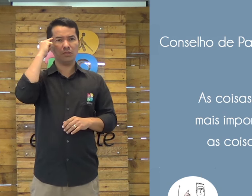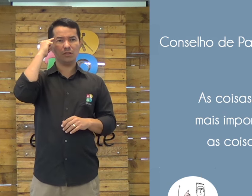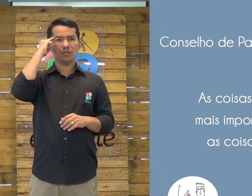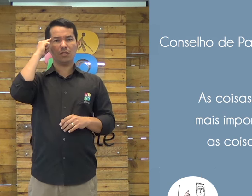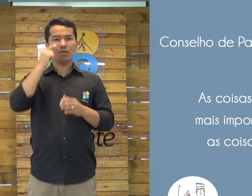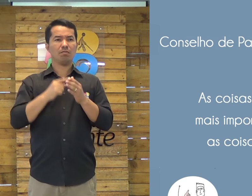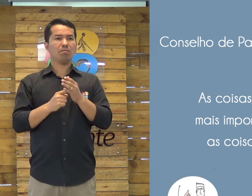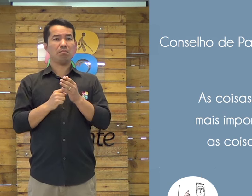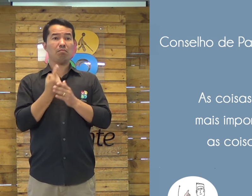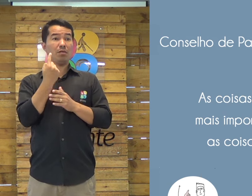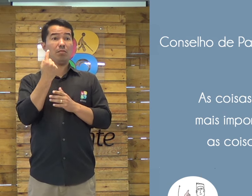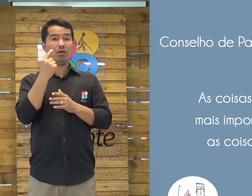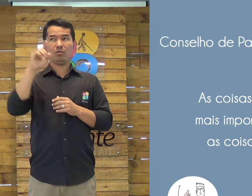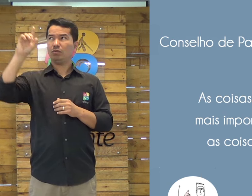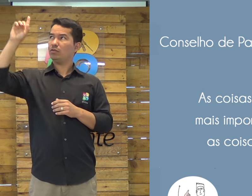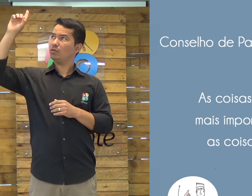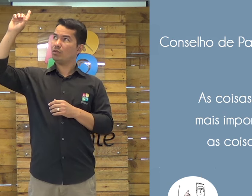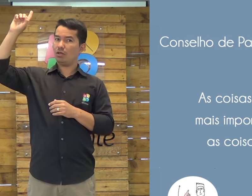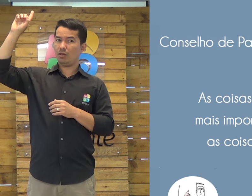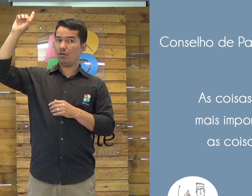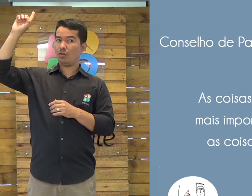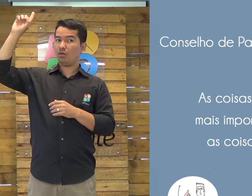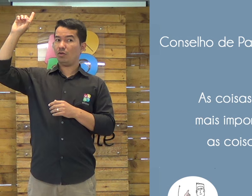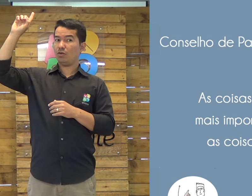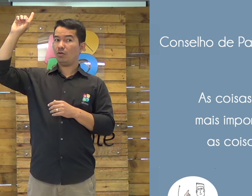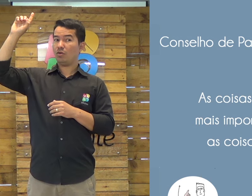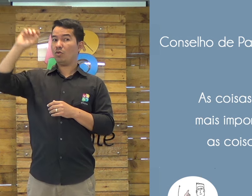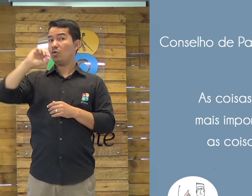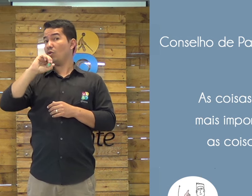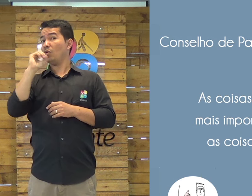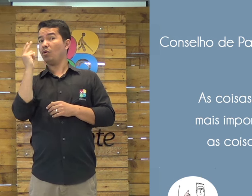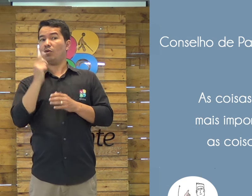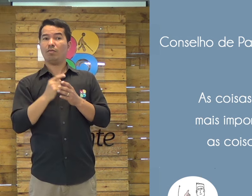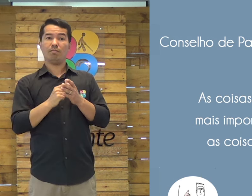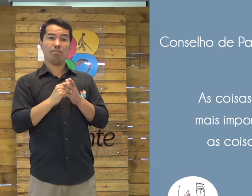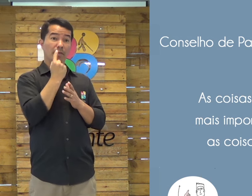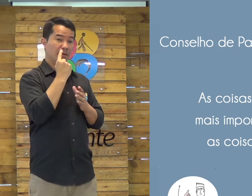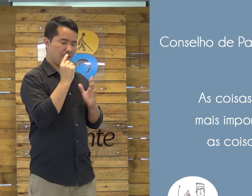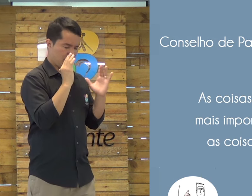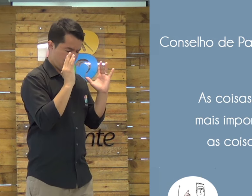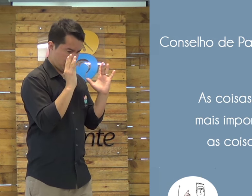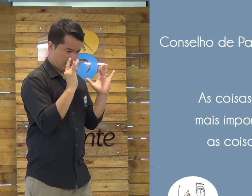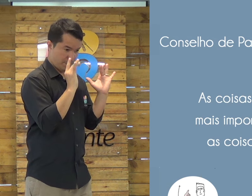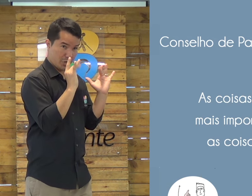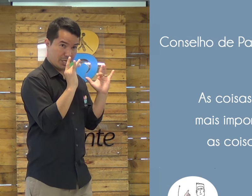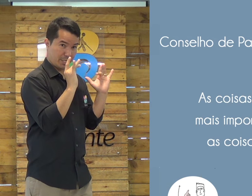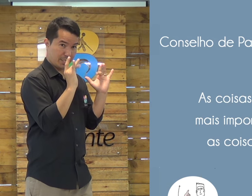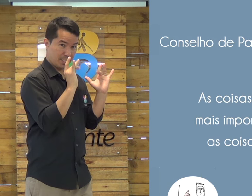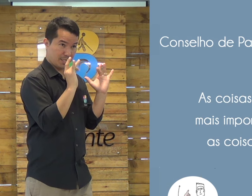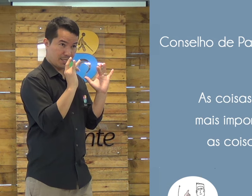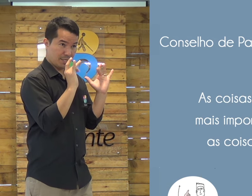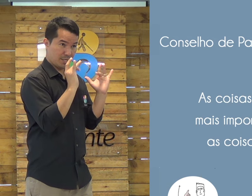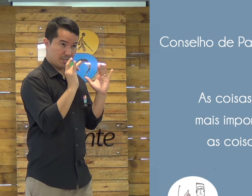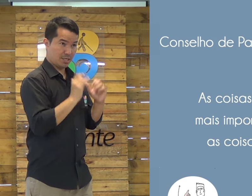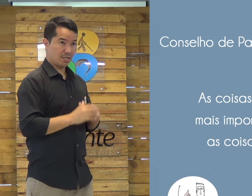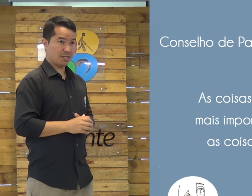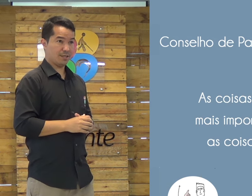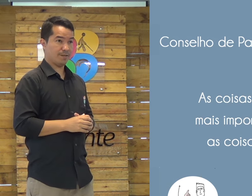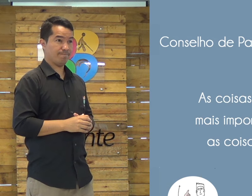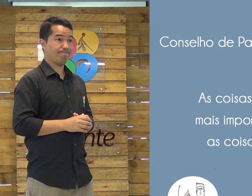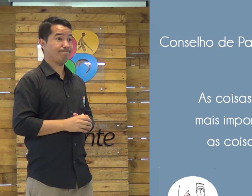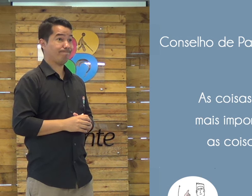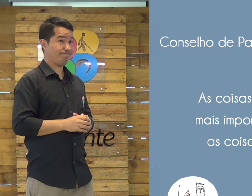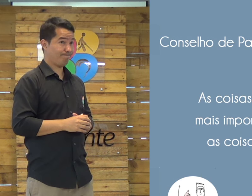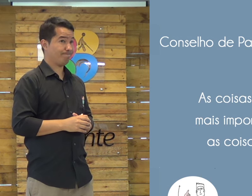Também, às vezes, você, esse pensamento se volta a Deus ou no seu